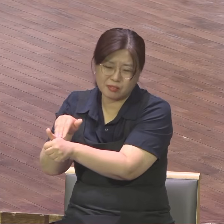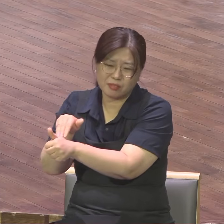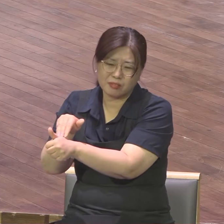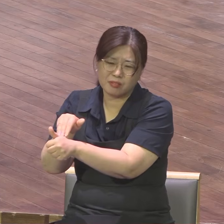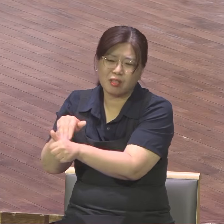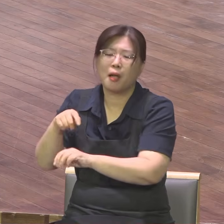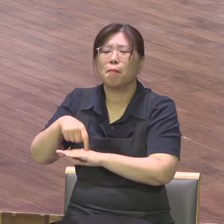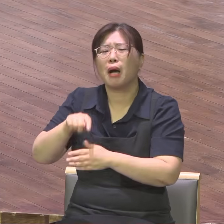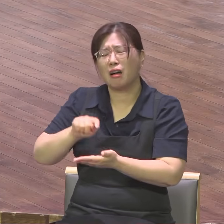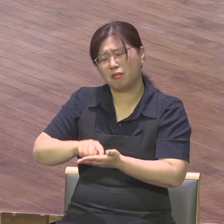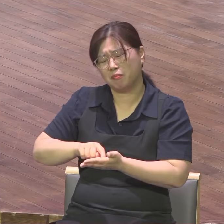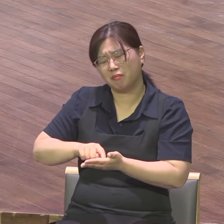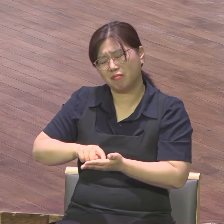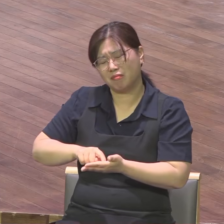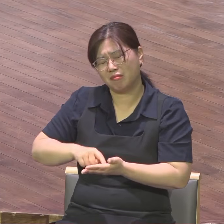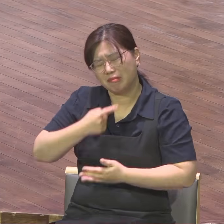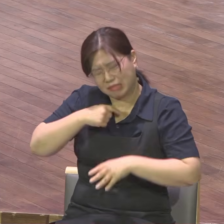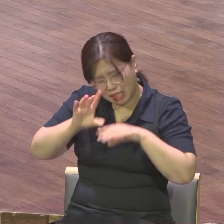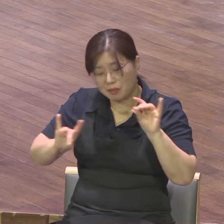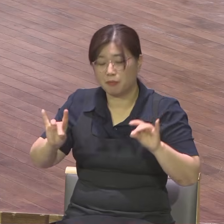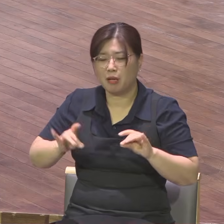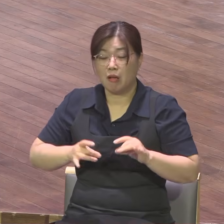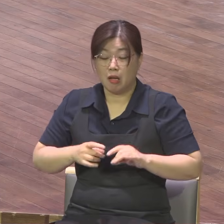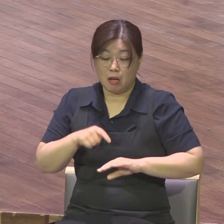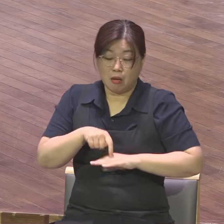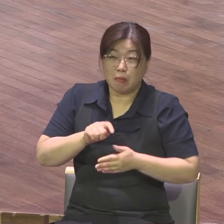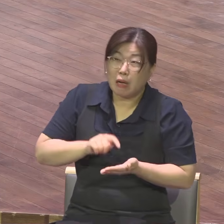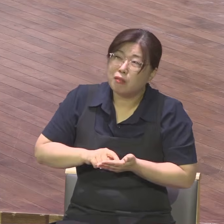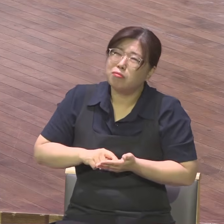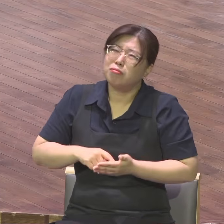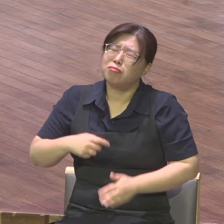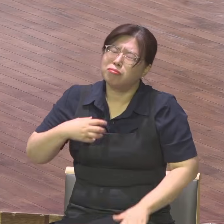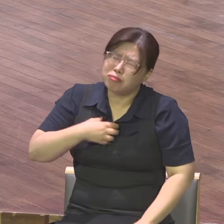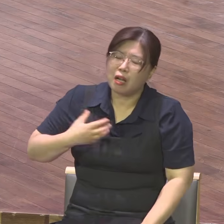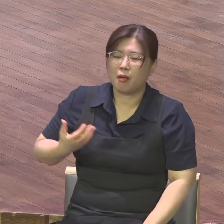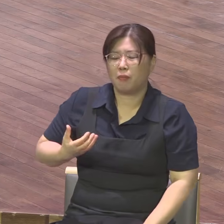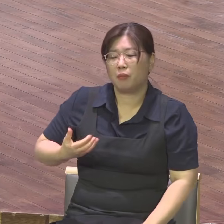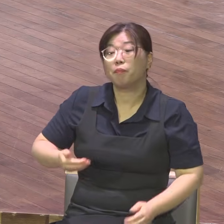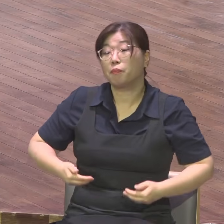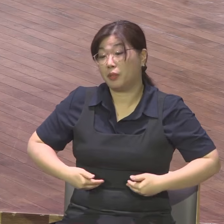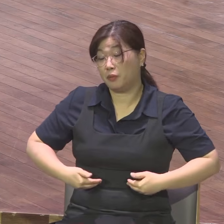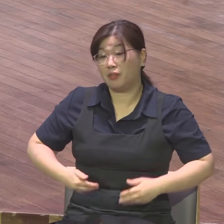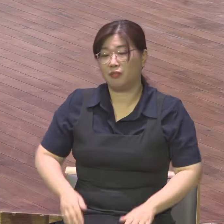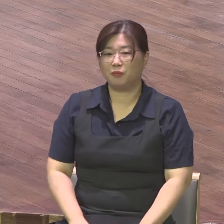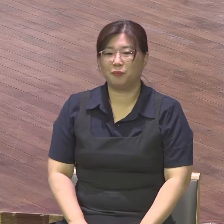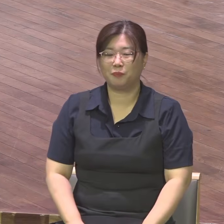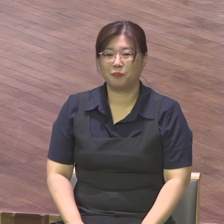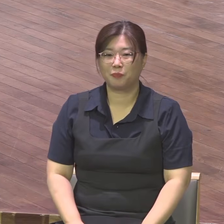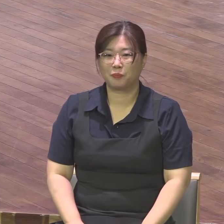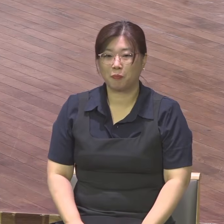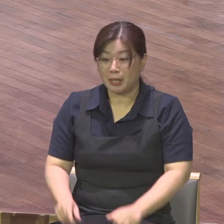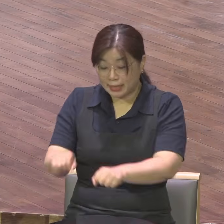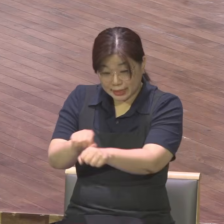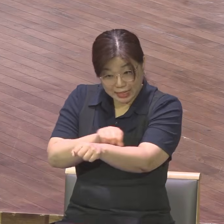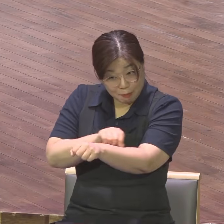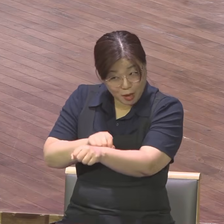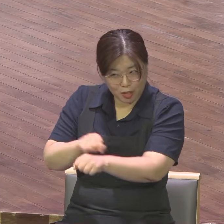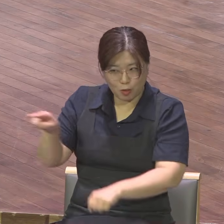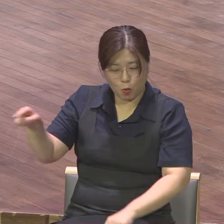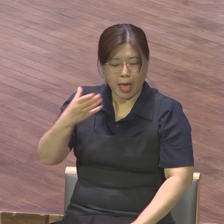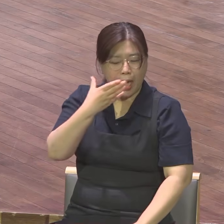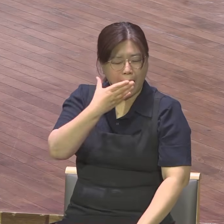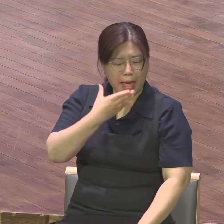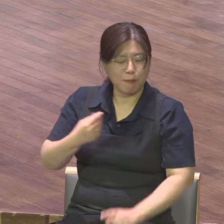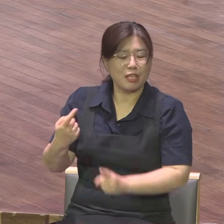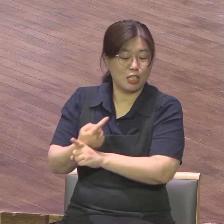그러한 하나님의 사람들 되길 바랍니다. 우리 골육전도팀, 우리 정보기도국, 우리